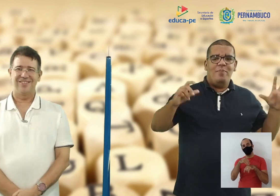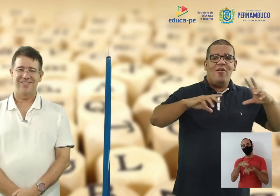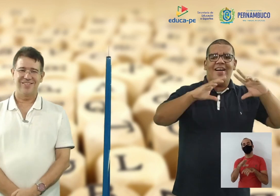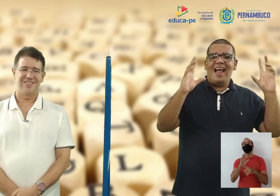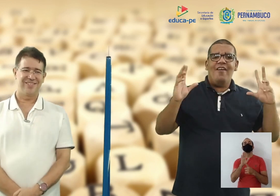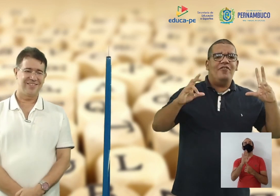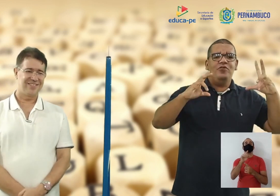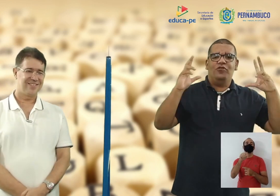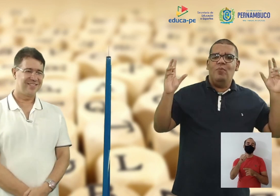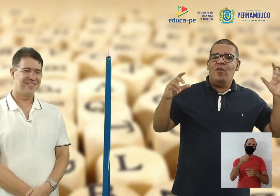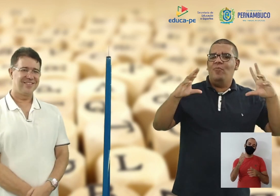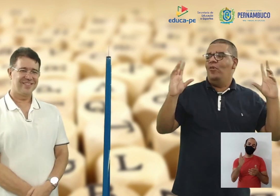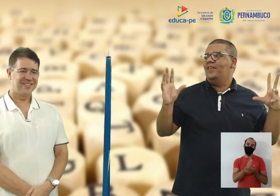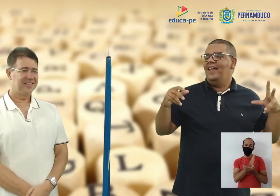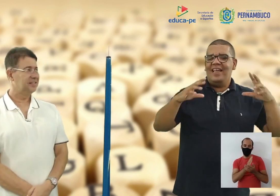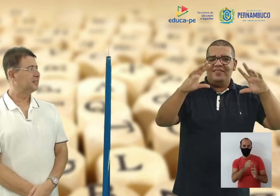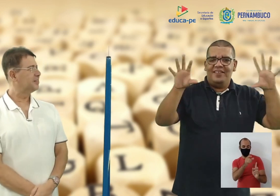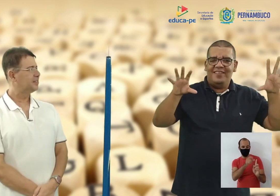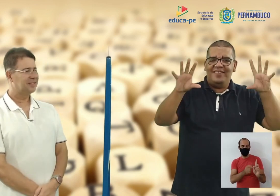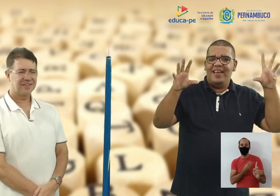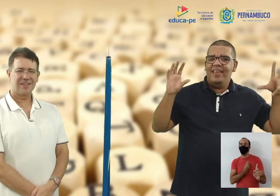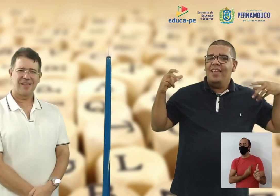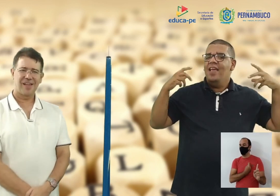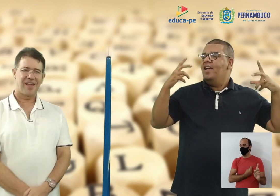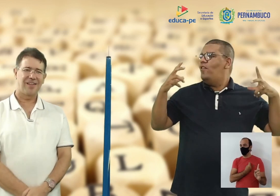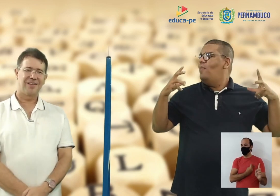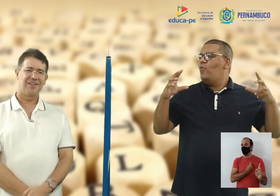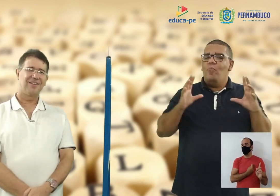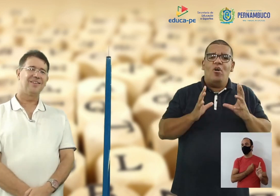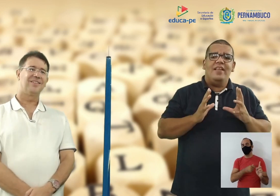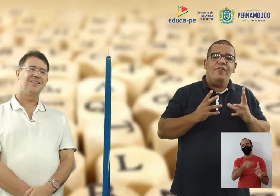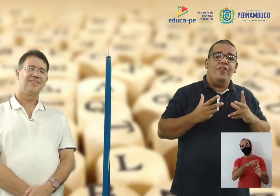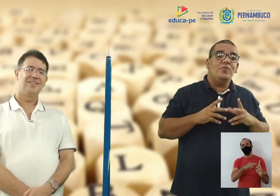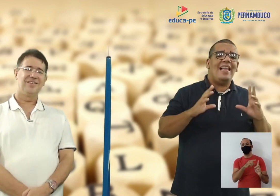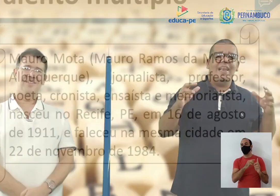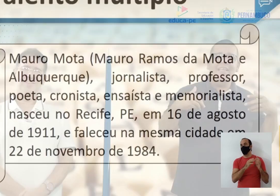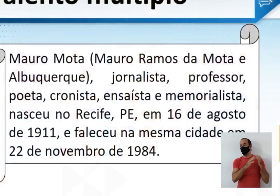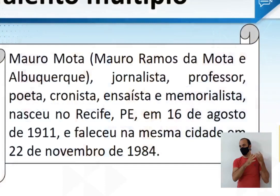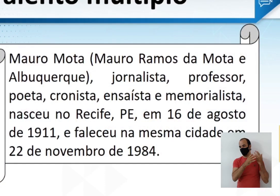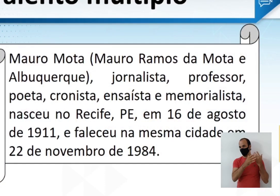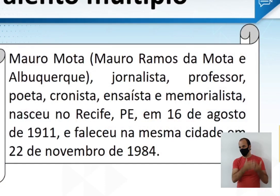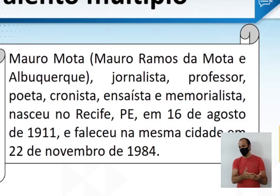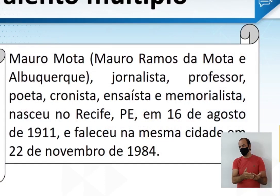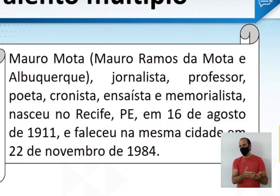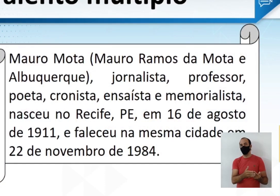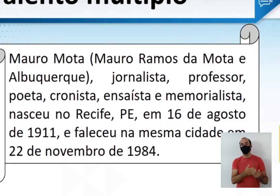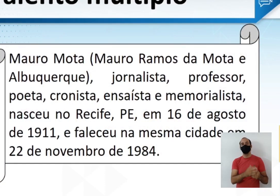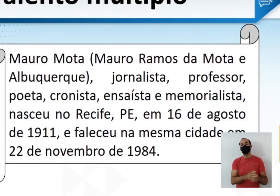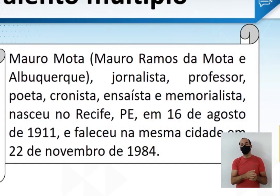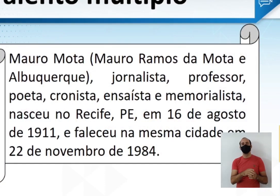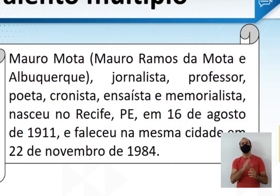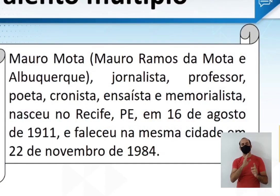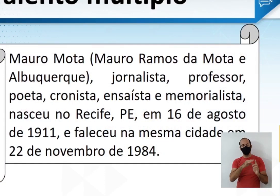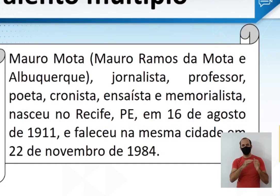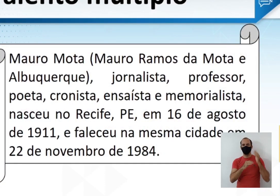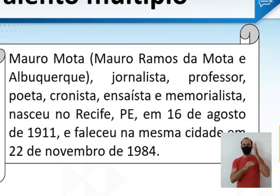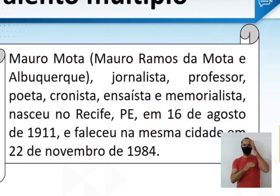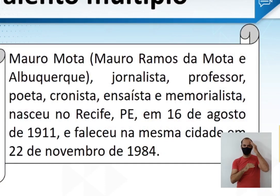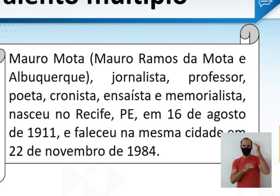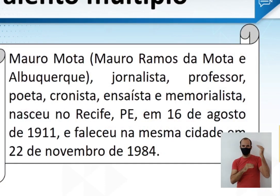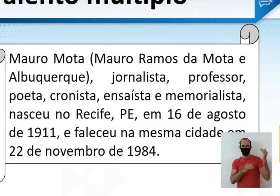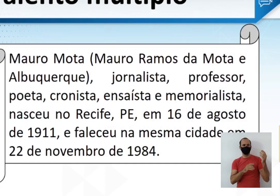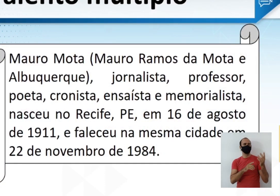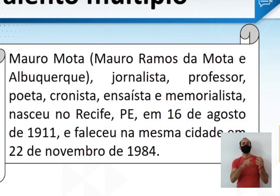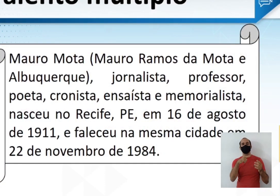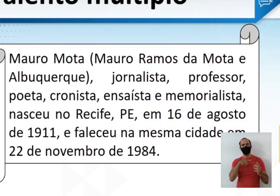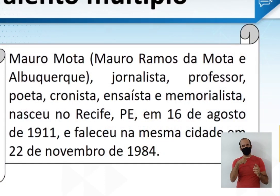aspectos biográficos do Mauro Mota, né? E a gente diz aí que o Mauro Mota ele foi um talento múltiplo, né? Porque assim, o Mauro Mota ele não foi só